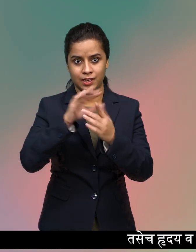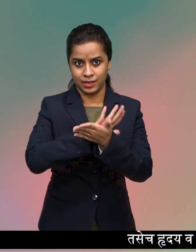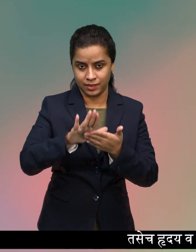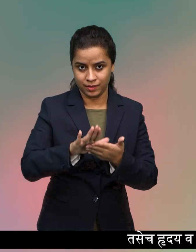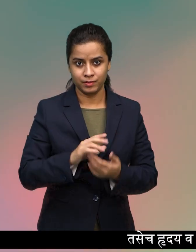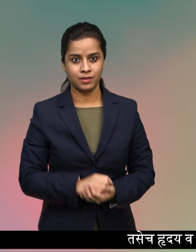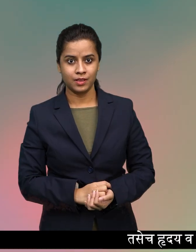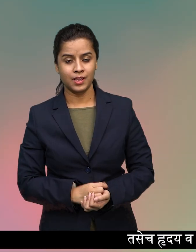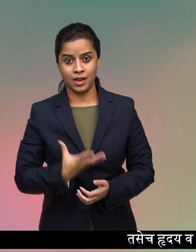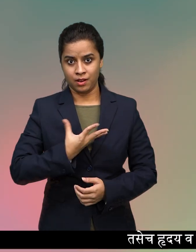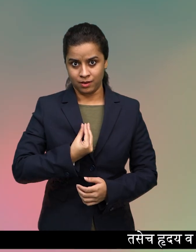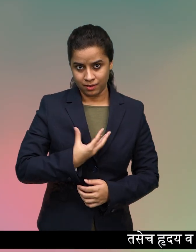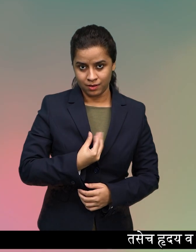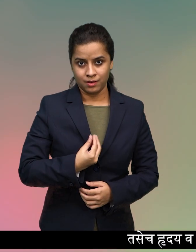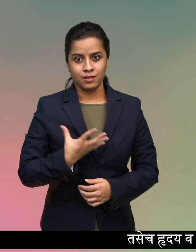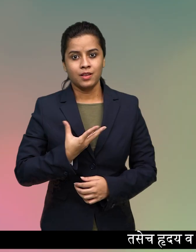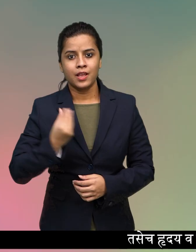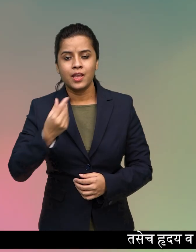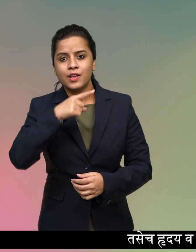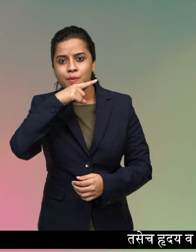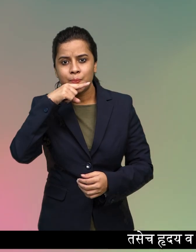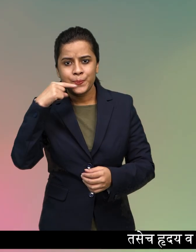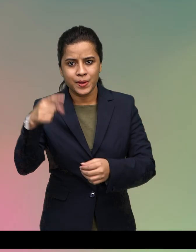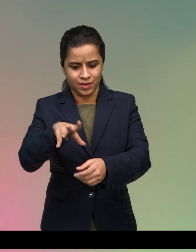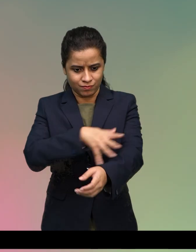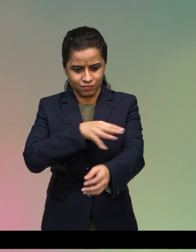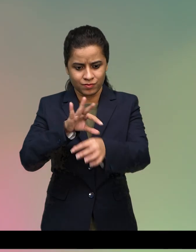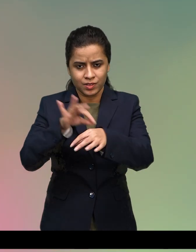तसेच हृदय व रक्तवाहिन्या समाविष्ट असतात, ज्या संग्रह